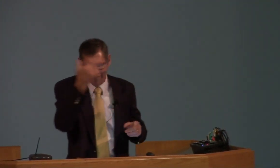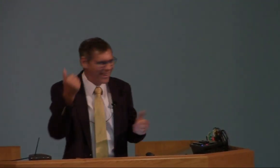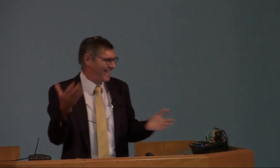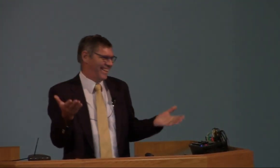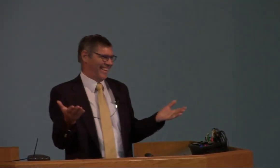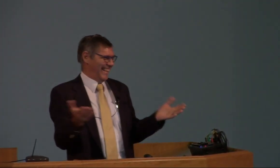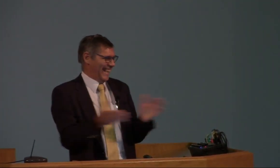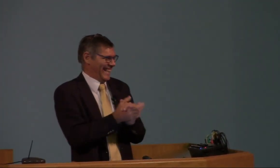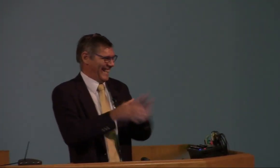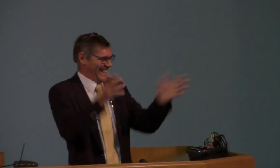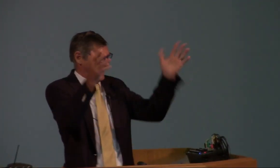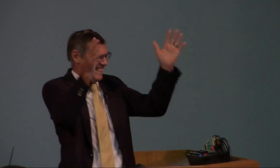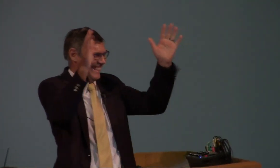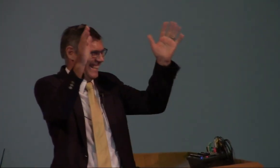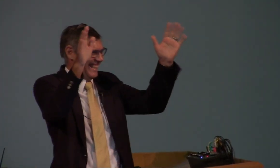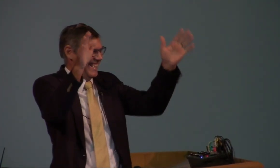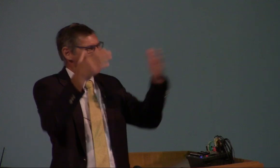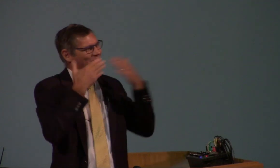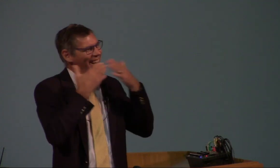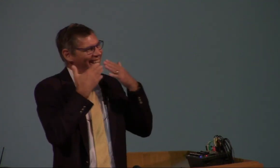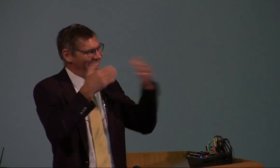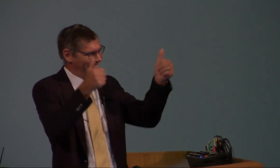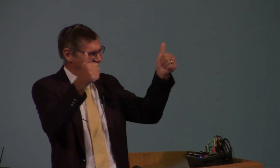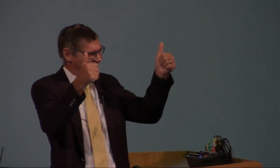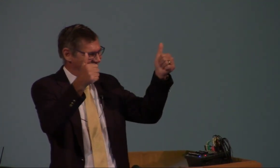nie. Baie dankie.